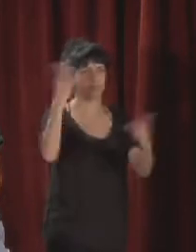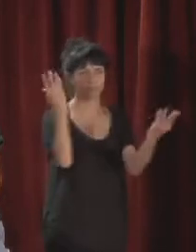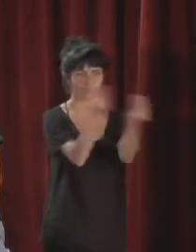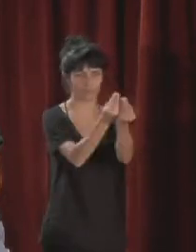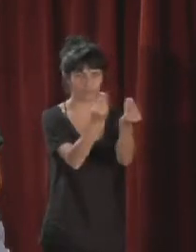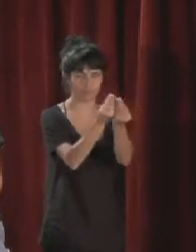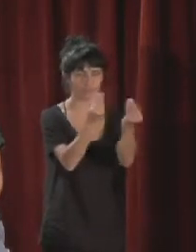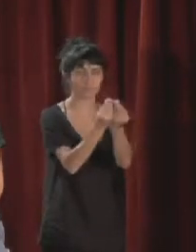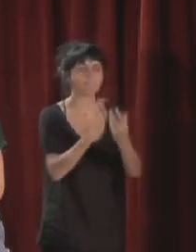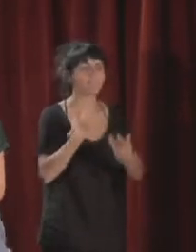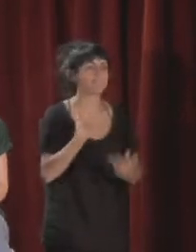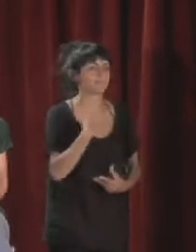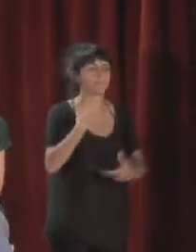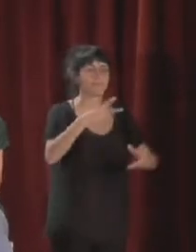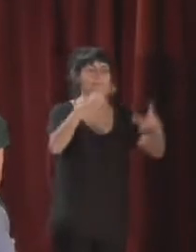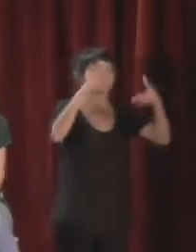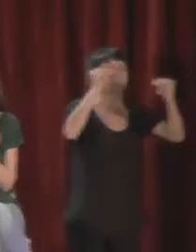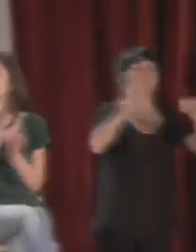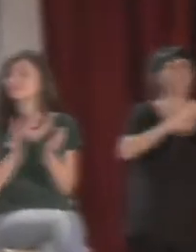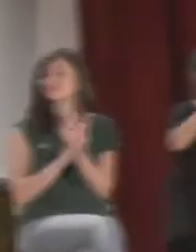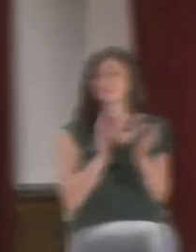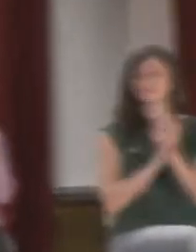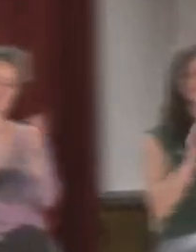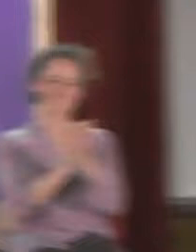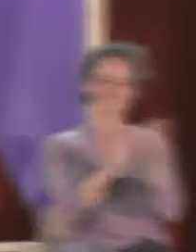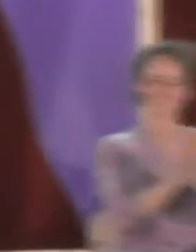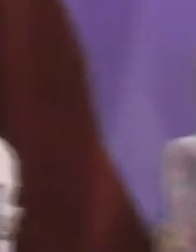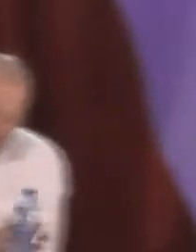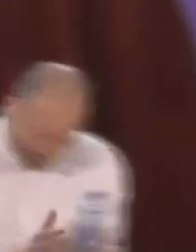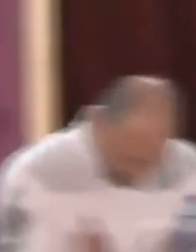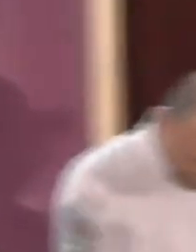é todo. Ai, Marea!